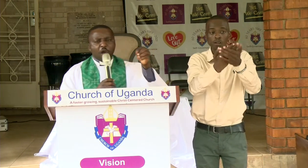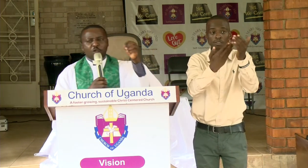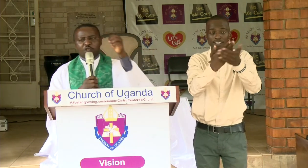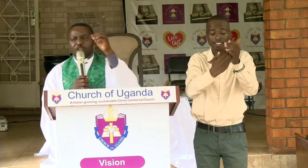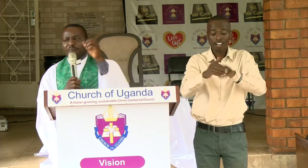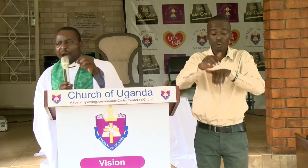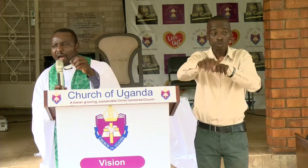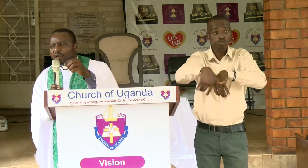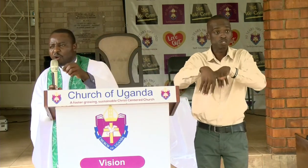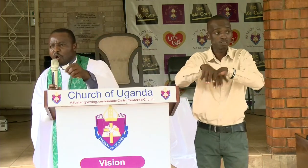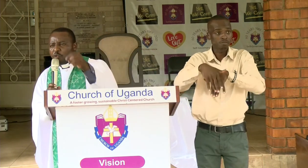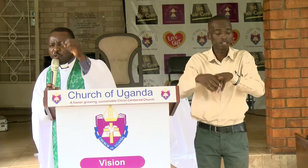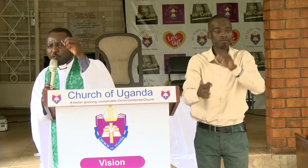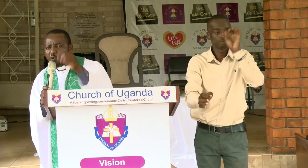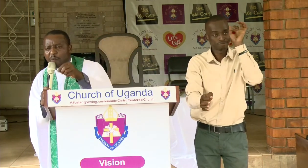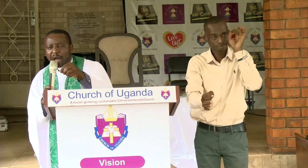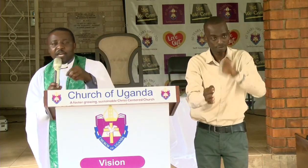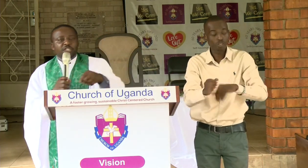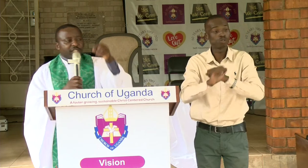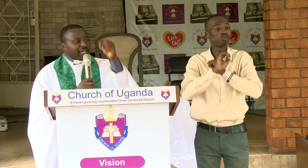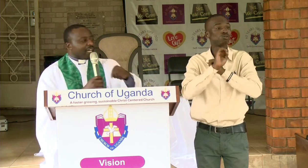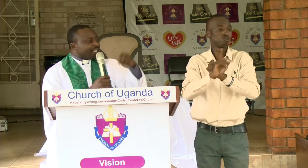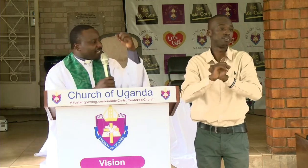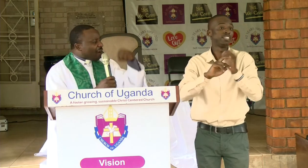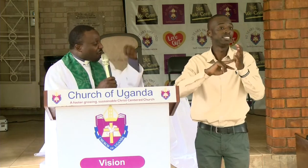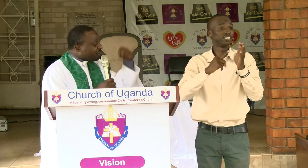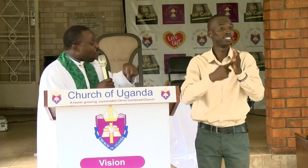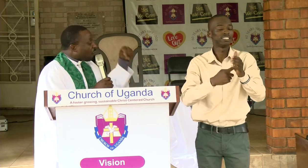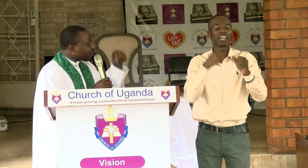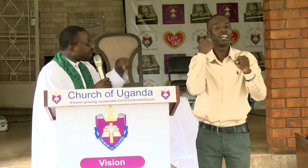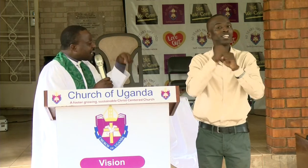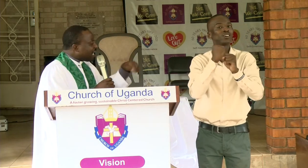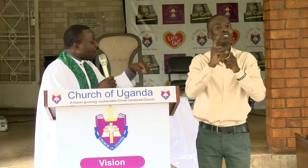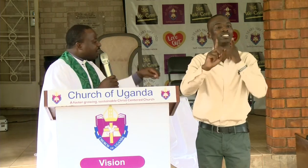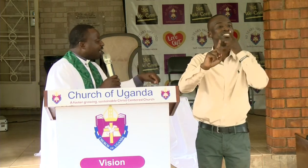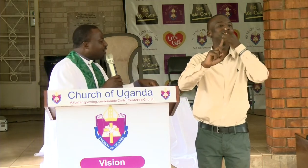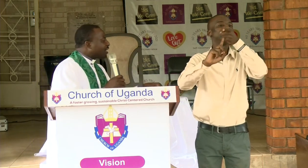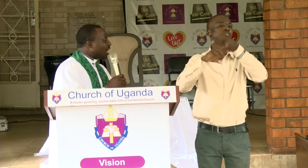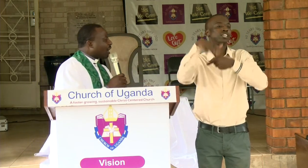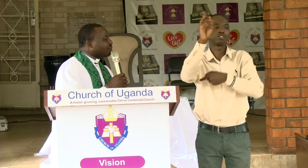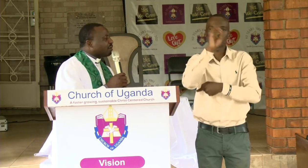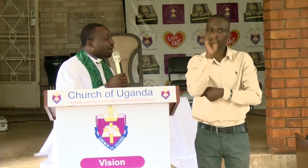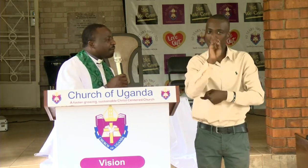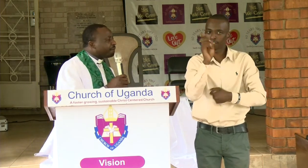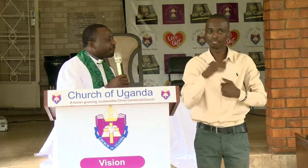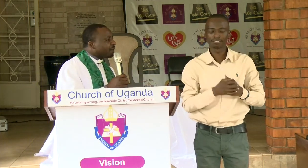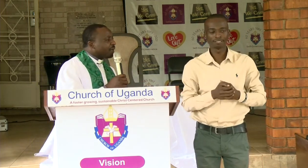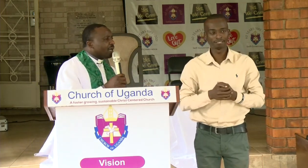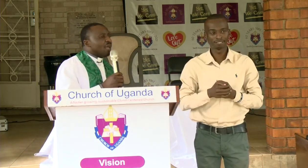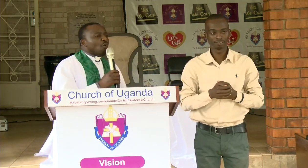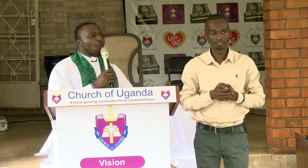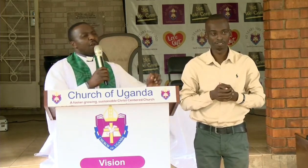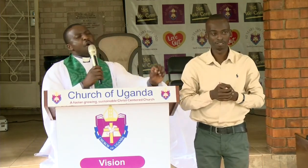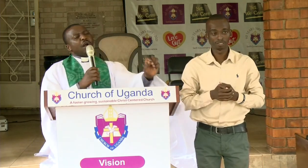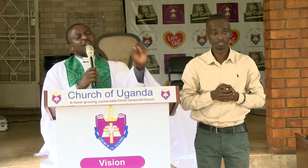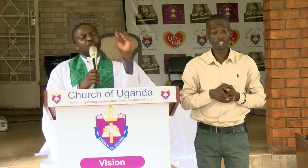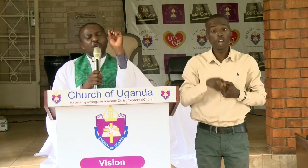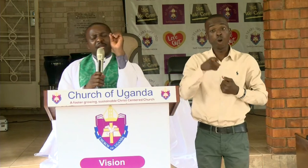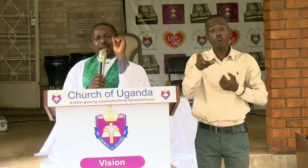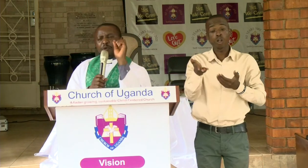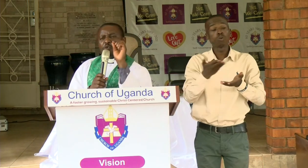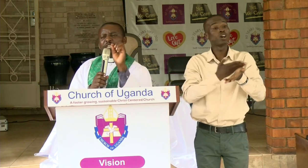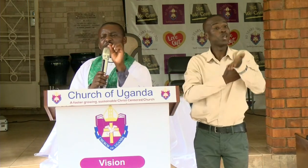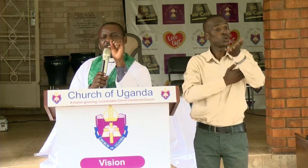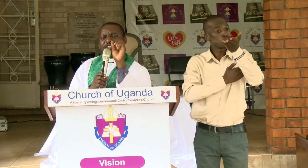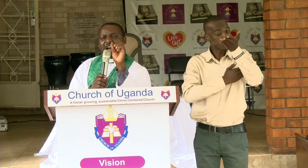olusuku n'okululima n'okulukuuma, kitegeeza takoze okusinziira ku kigendererwa kya Katonda. Waliwo